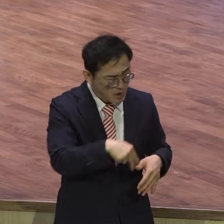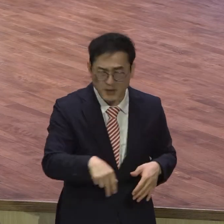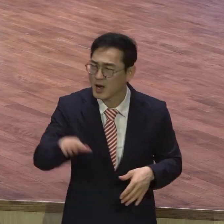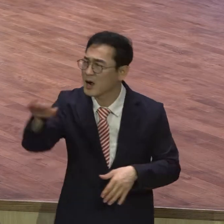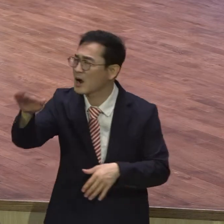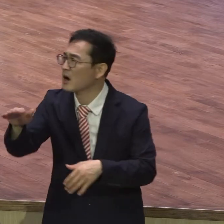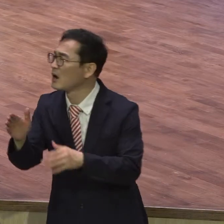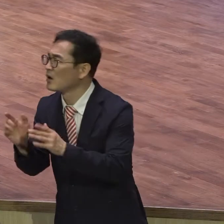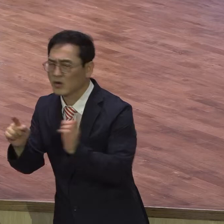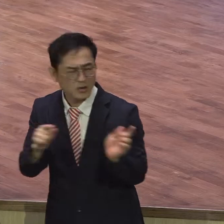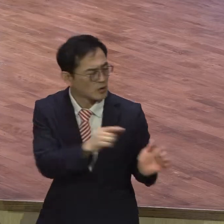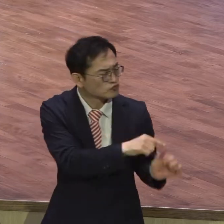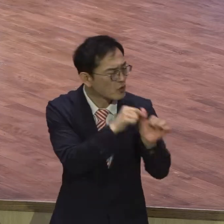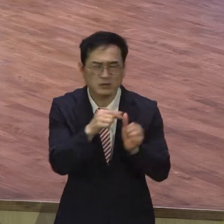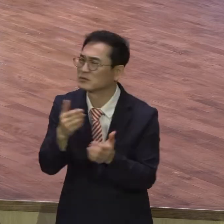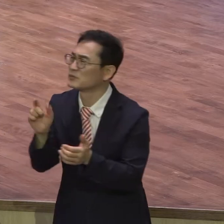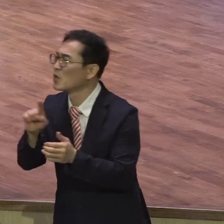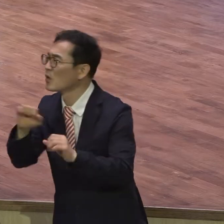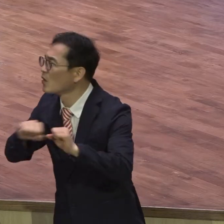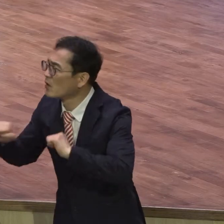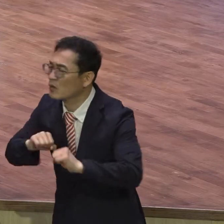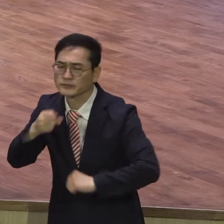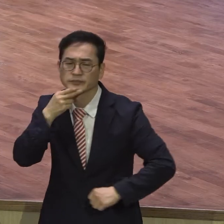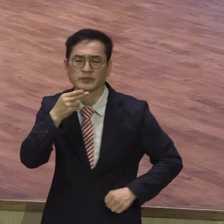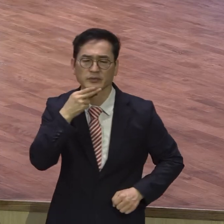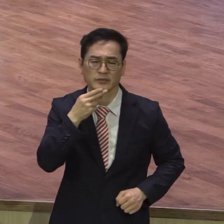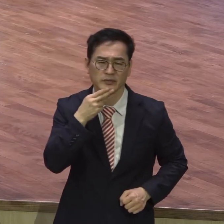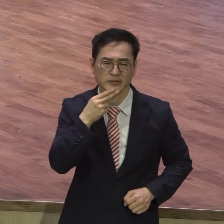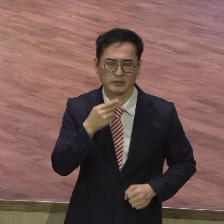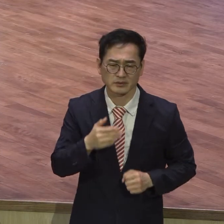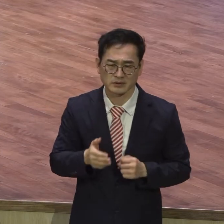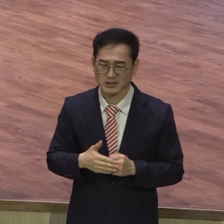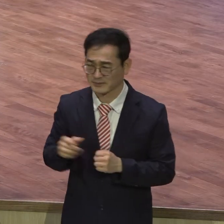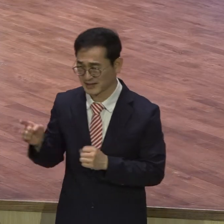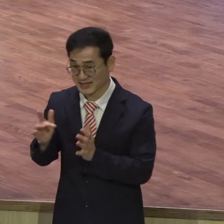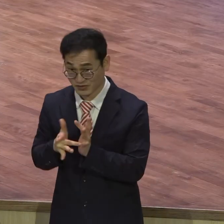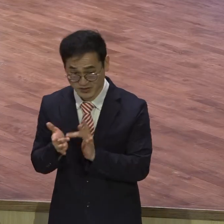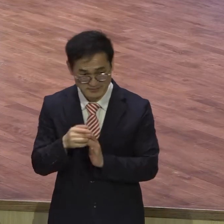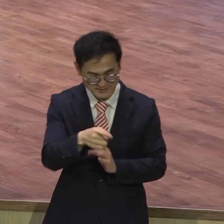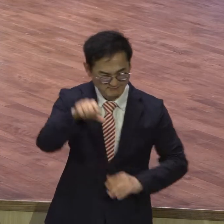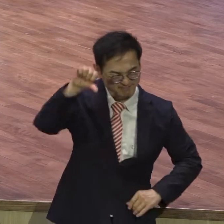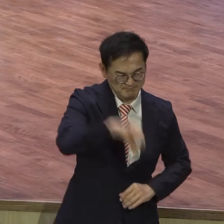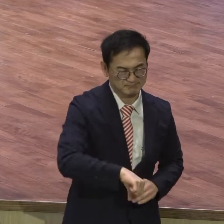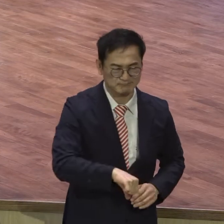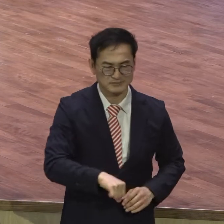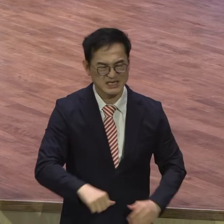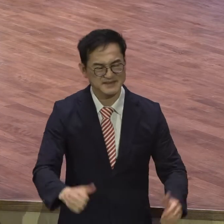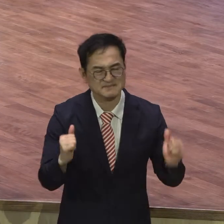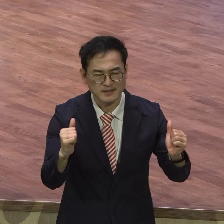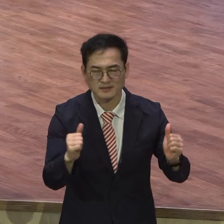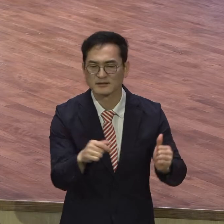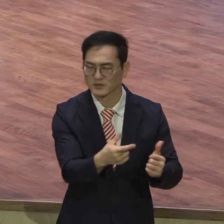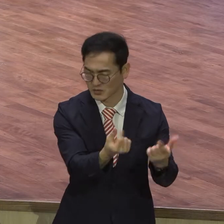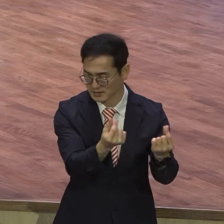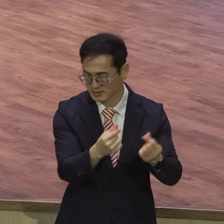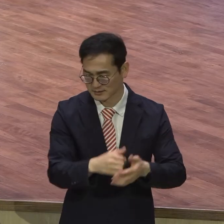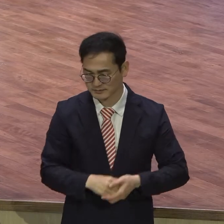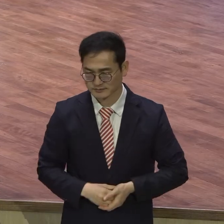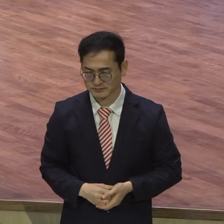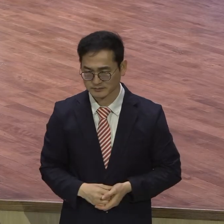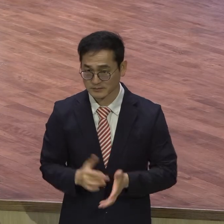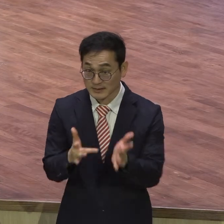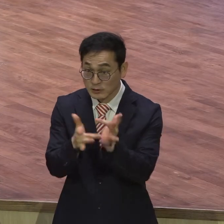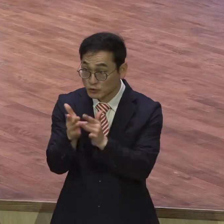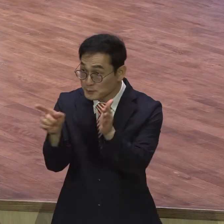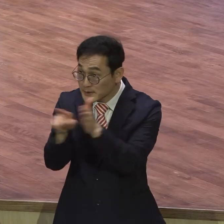이 마을을 주님이 심판하신 것이다 여러분이 예수를 믿으면서 가난합니까?